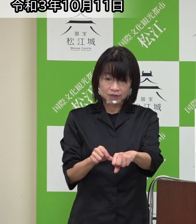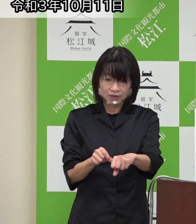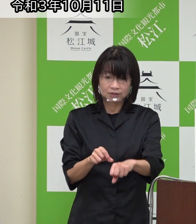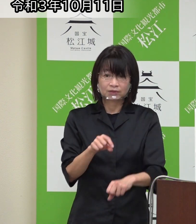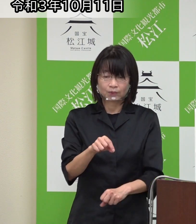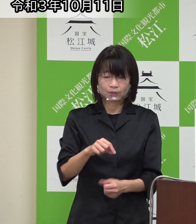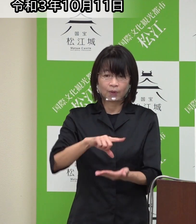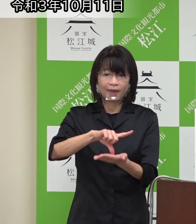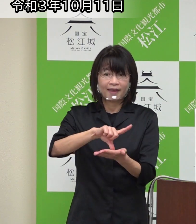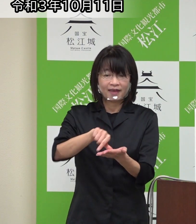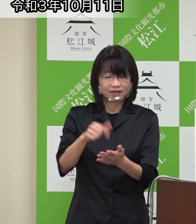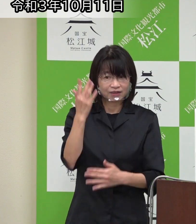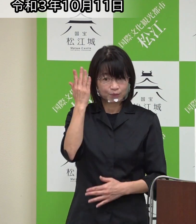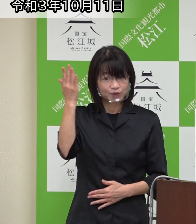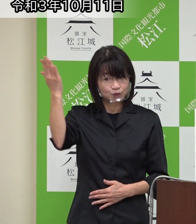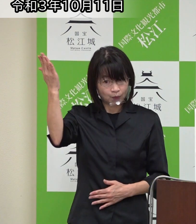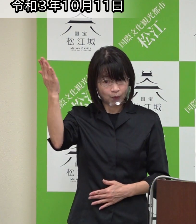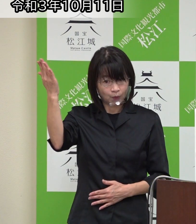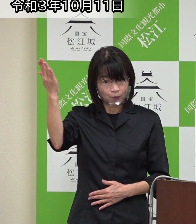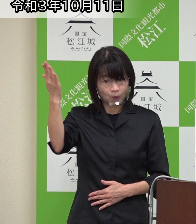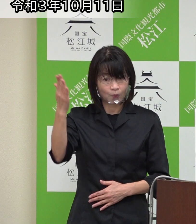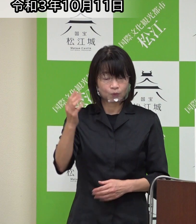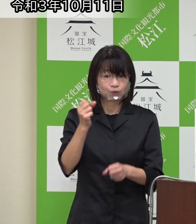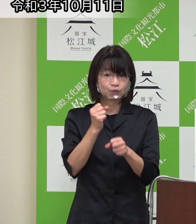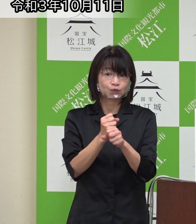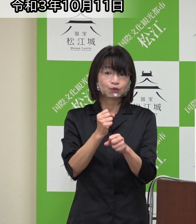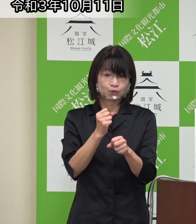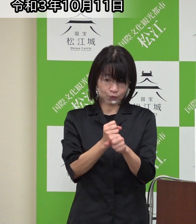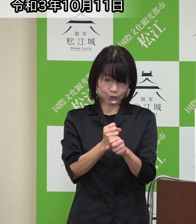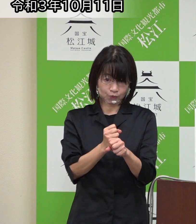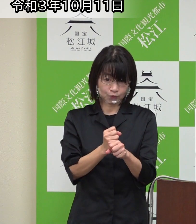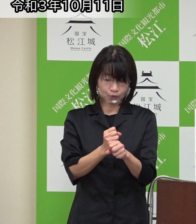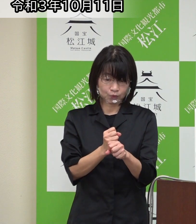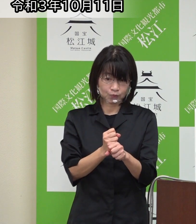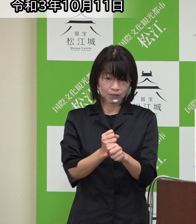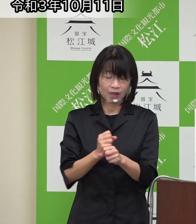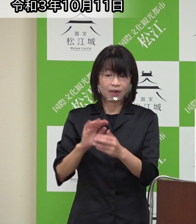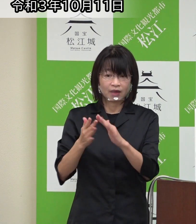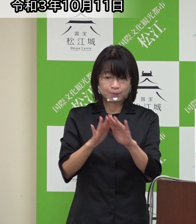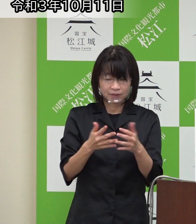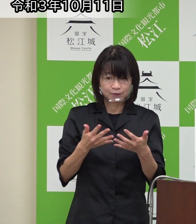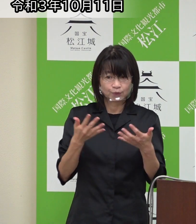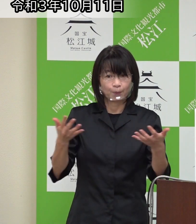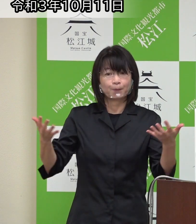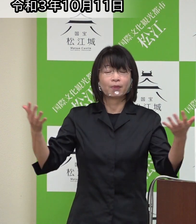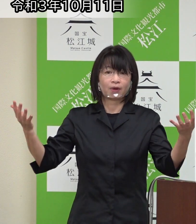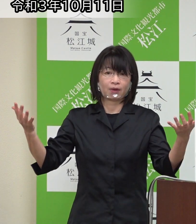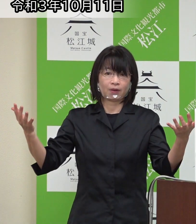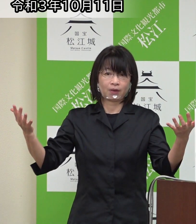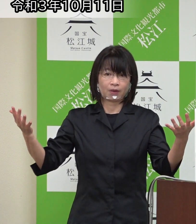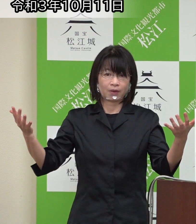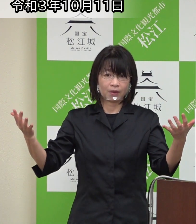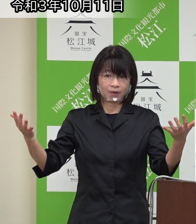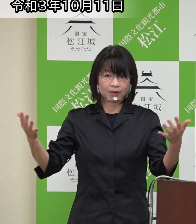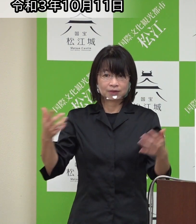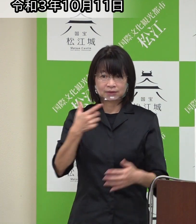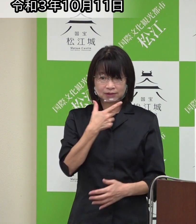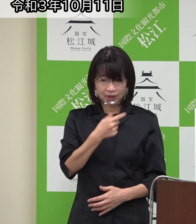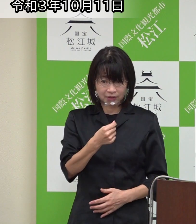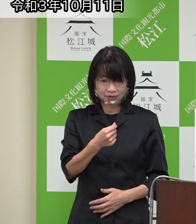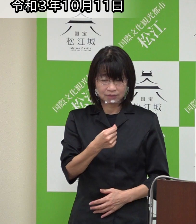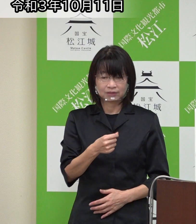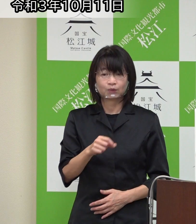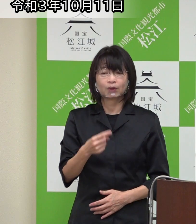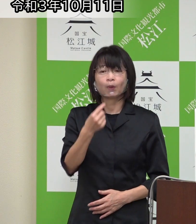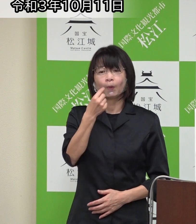ビジョンを策定する、それによって中心市街地の活性化をやっていくということを、私自身が、かなり能動的に考え